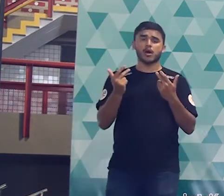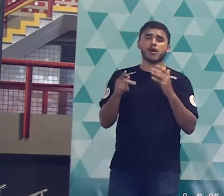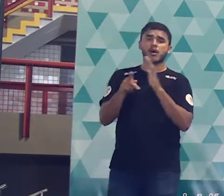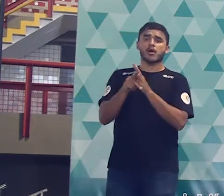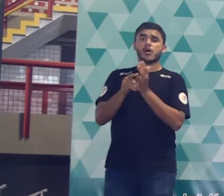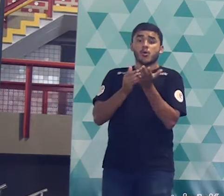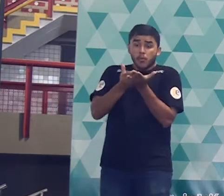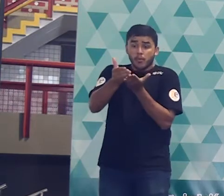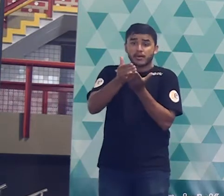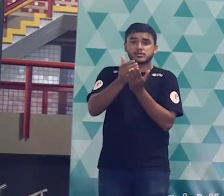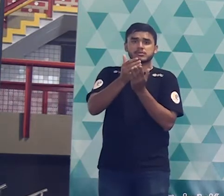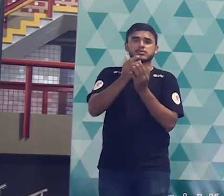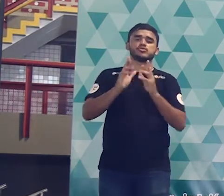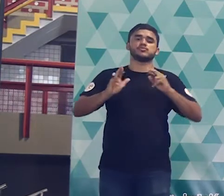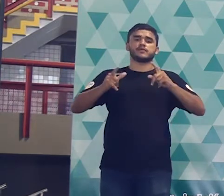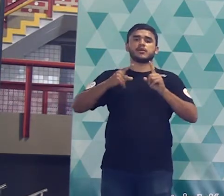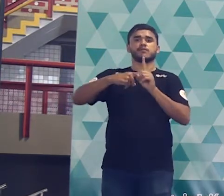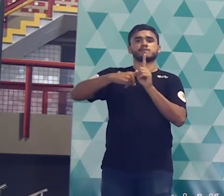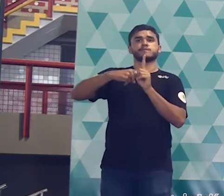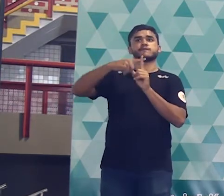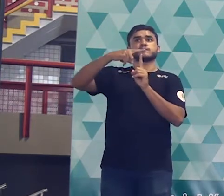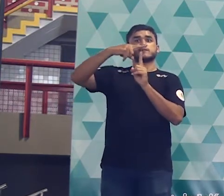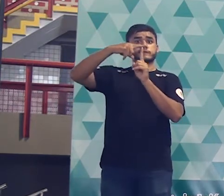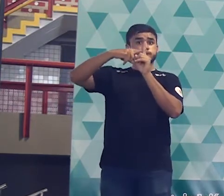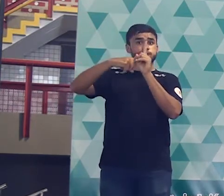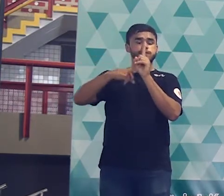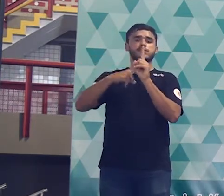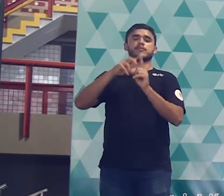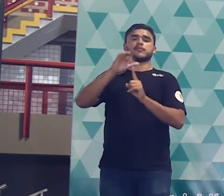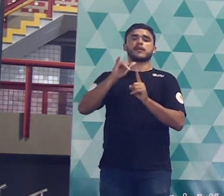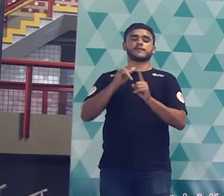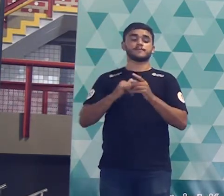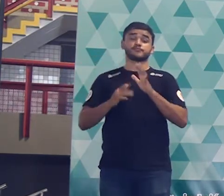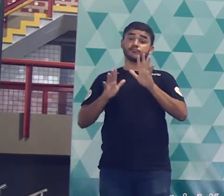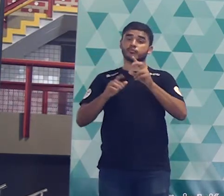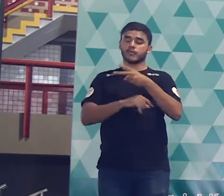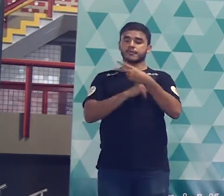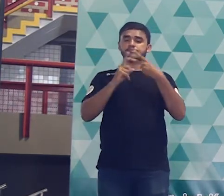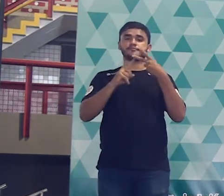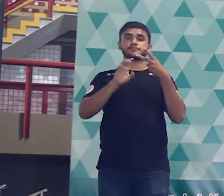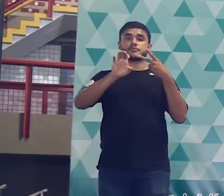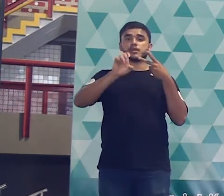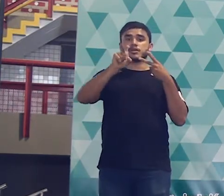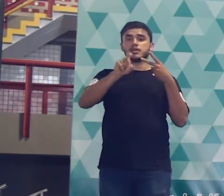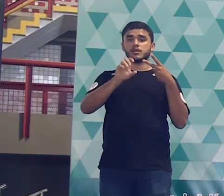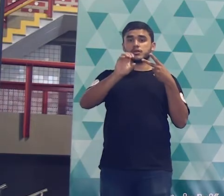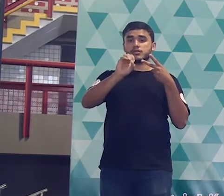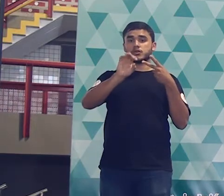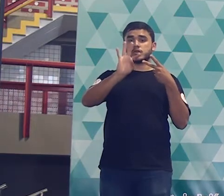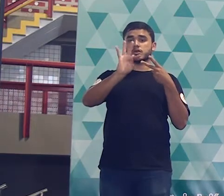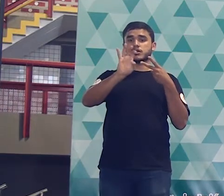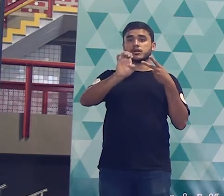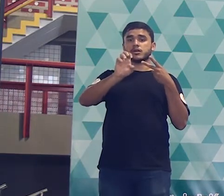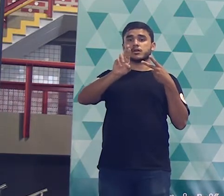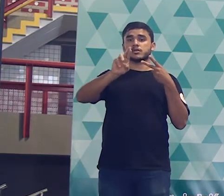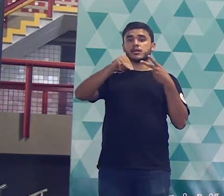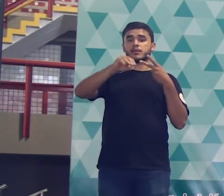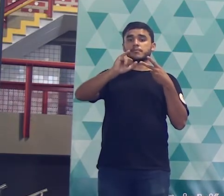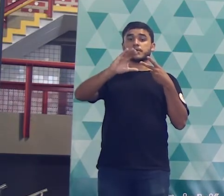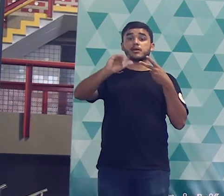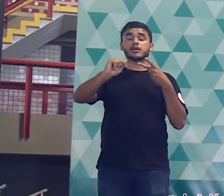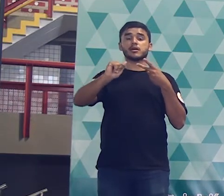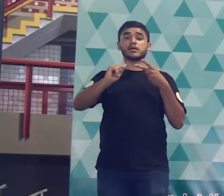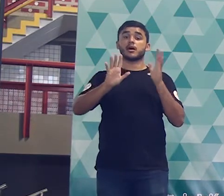calor inicial. Na reação exotérmica é exatamente o contrário. A quantidade de calor, o saldo energético já